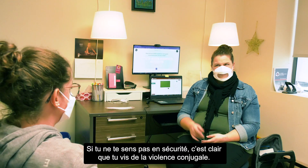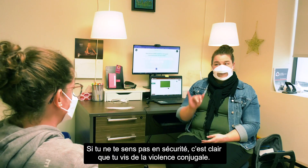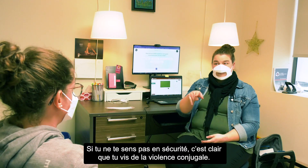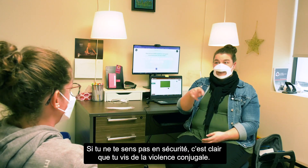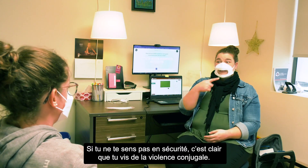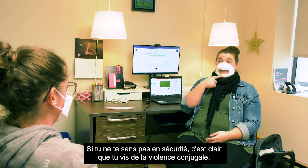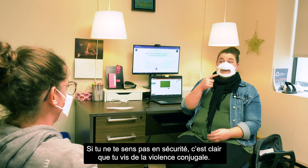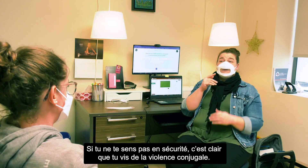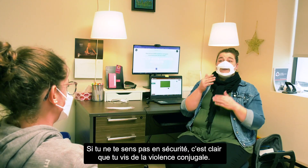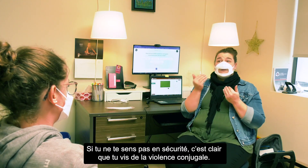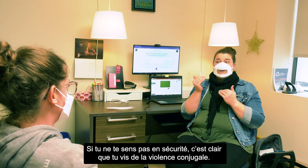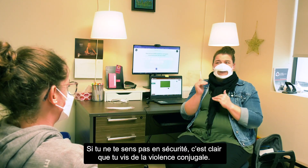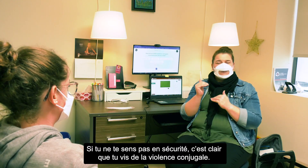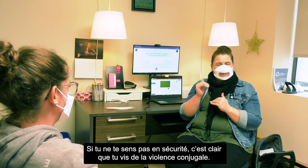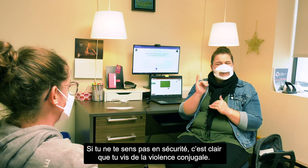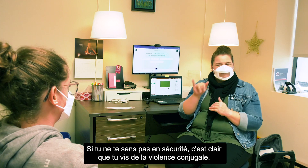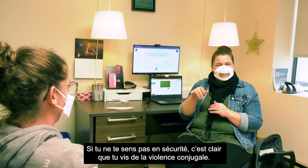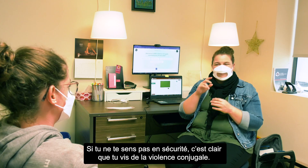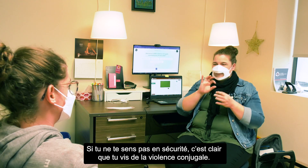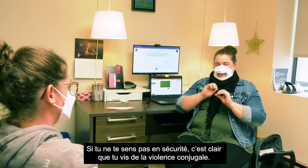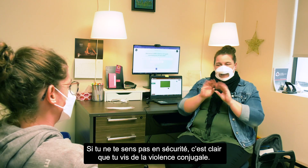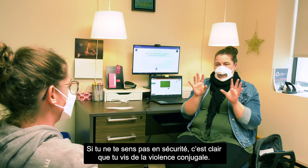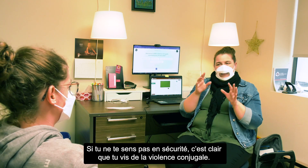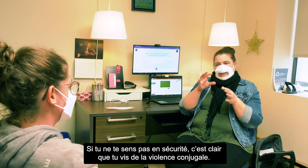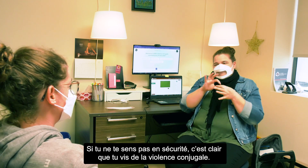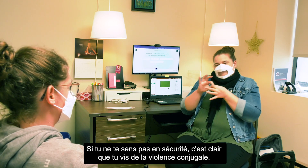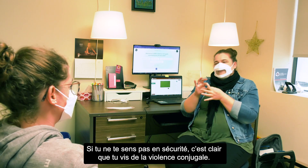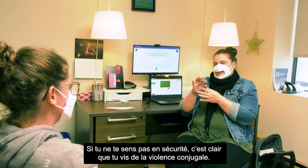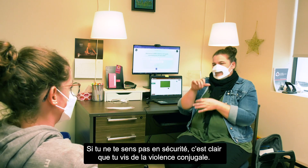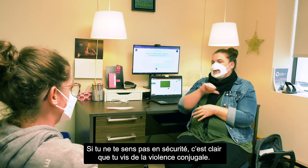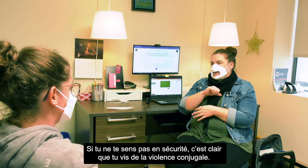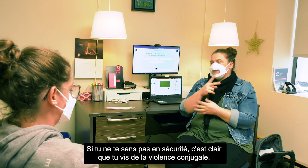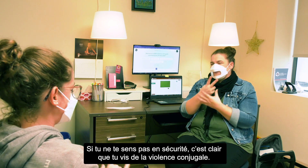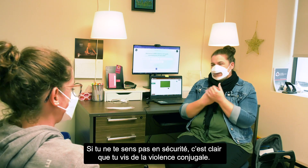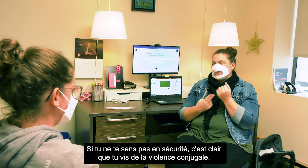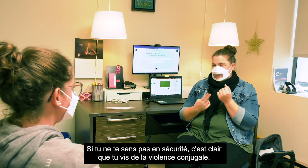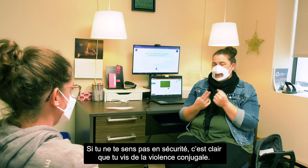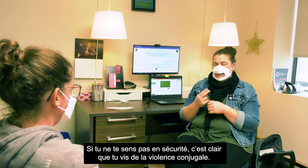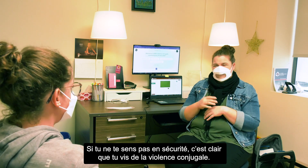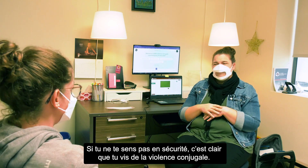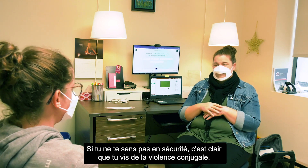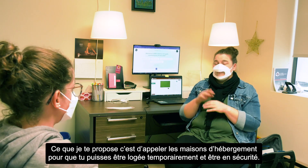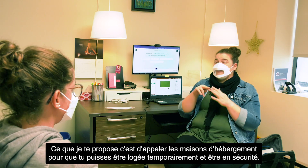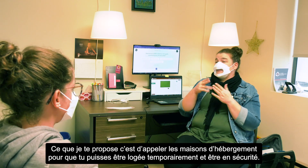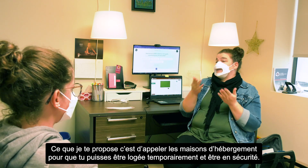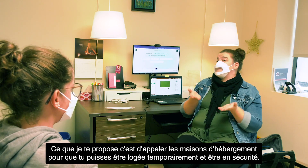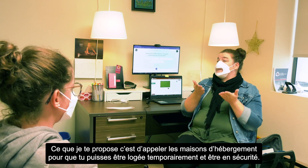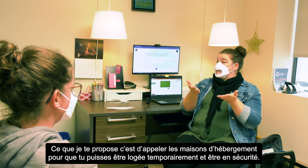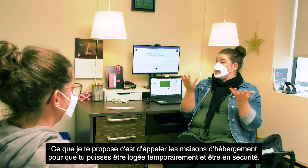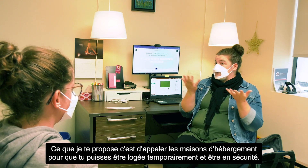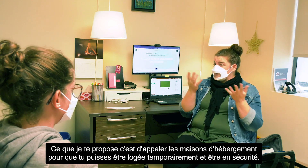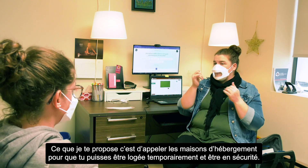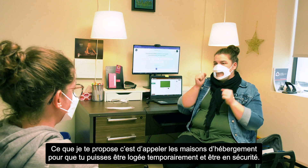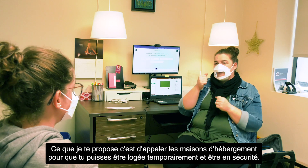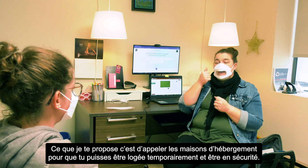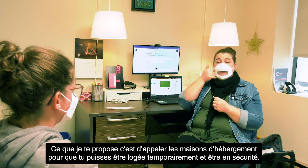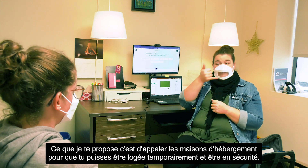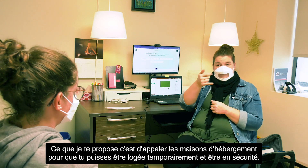Lorsque tu parles de sécurité, là, c'est clair que tu vis là, de la violence conjugale. Ce que je te propose, c'est d'appeler les maisons d'hébergement pour